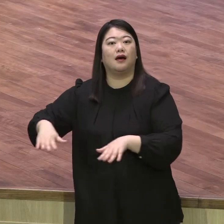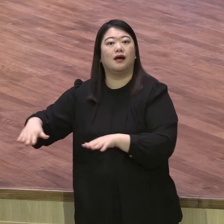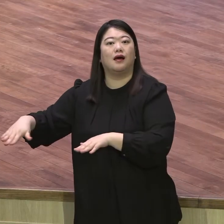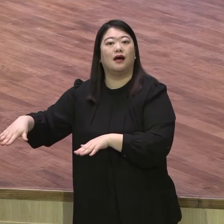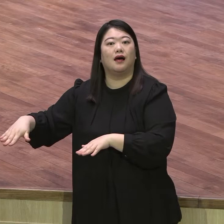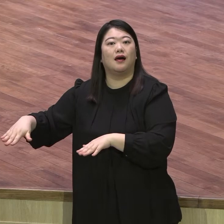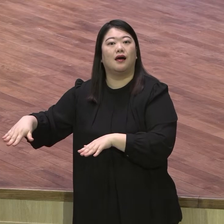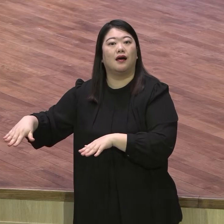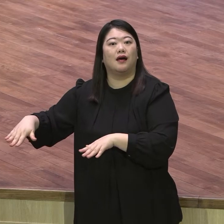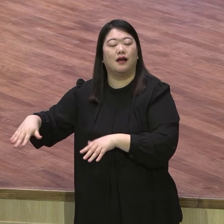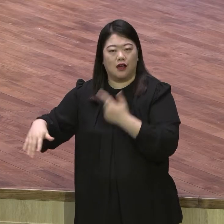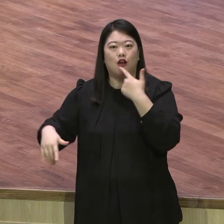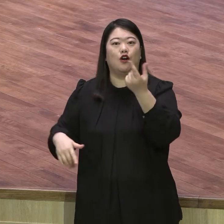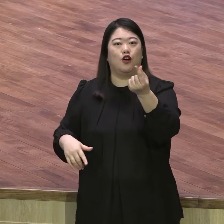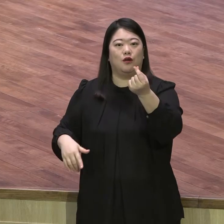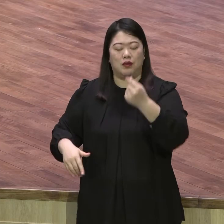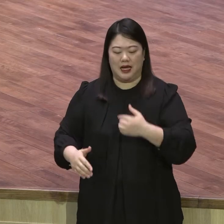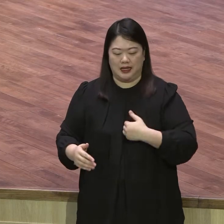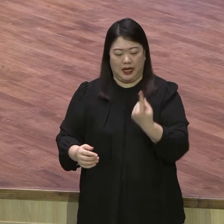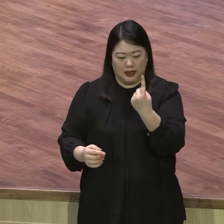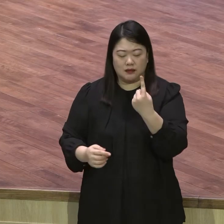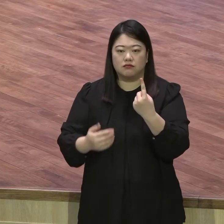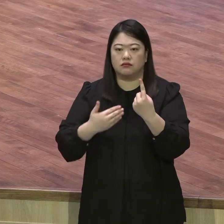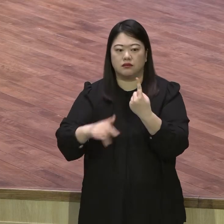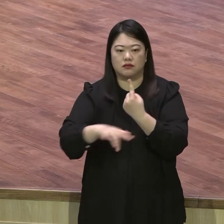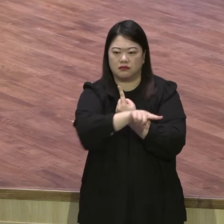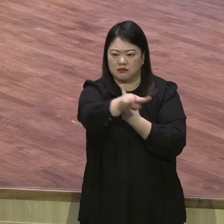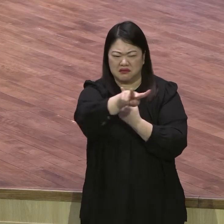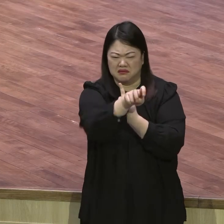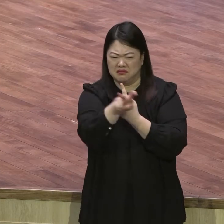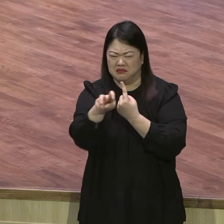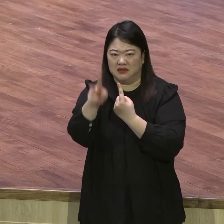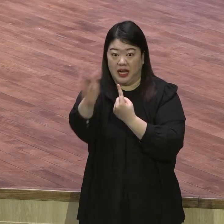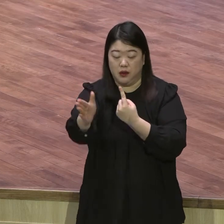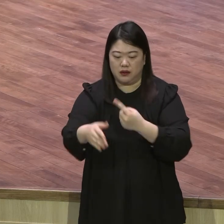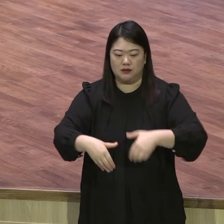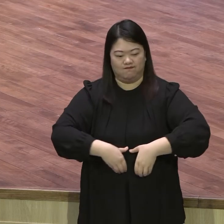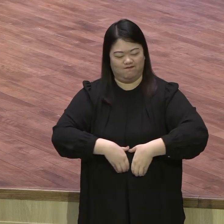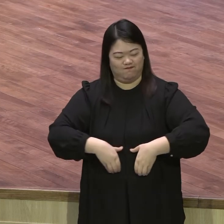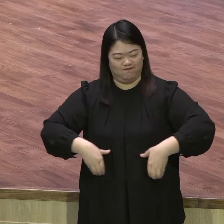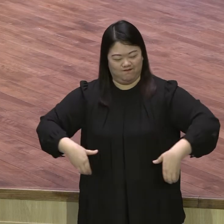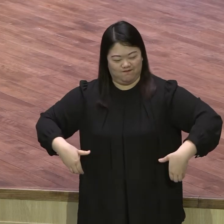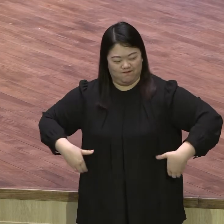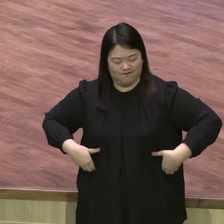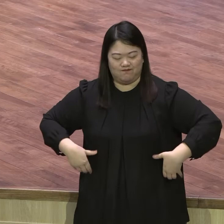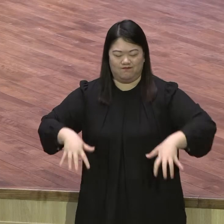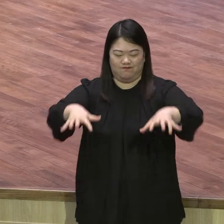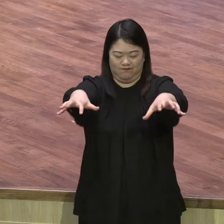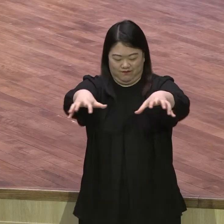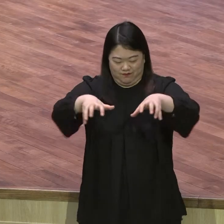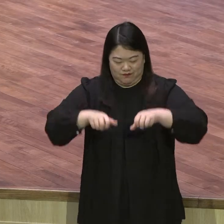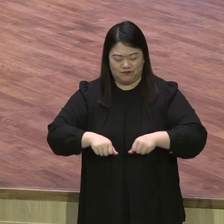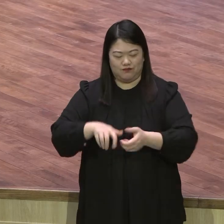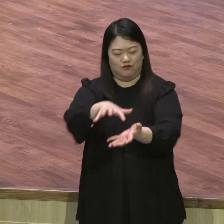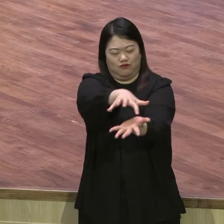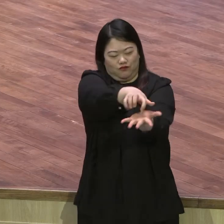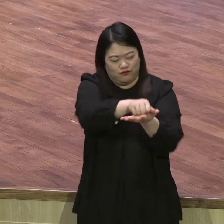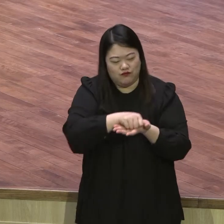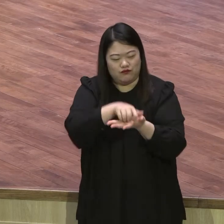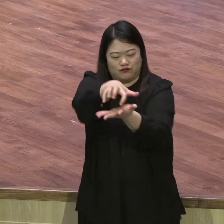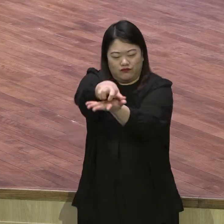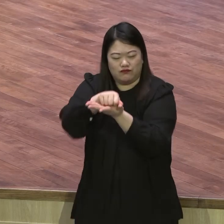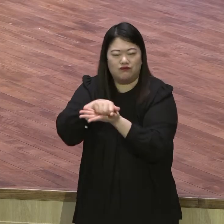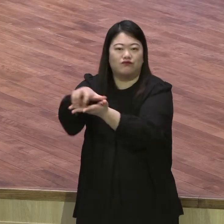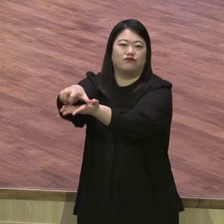너그럽게 감사주거나 받아들이는 마음, 해납백천 다 받아들여. 영계전